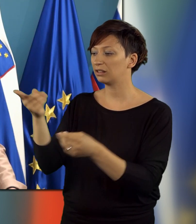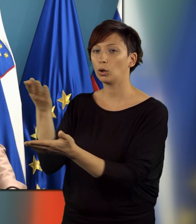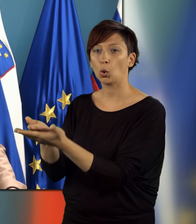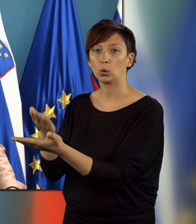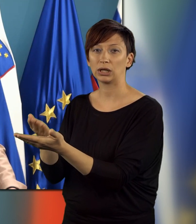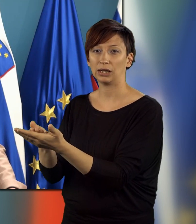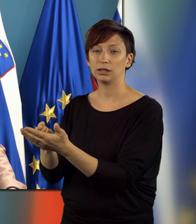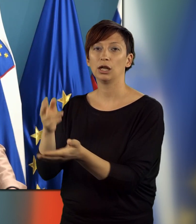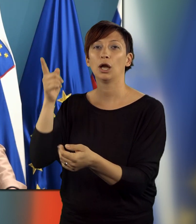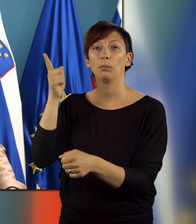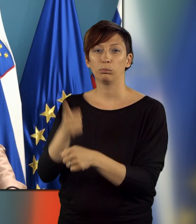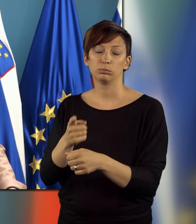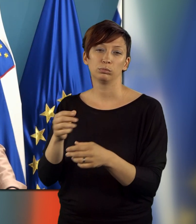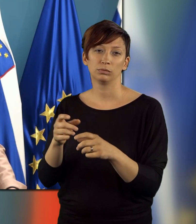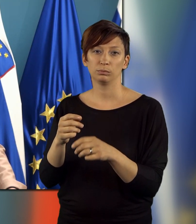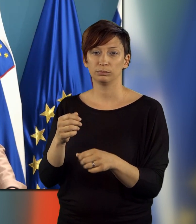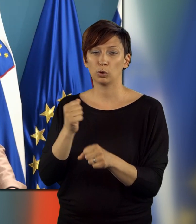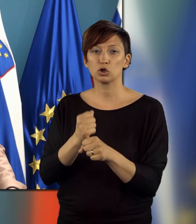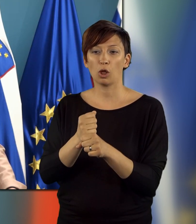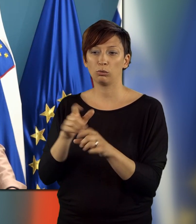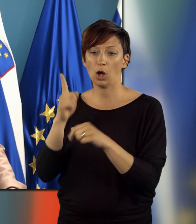konkretne poslovne odločitve oziroma